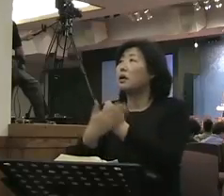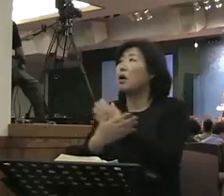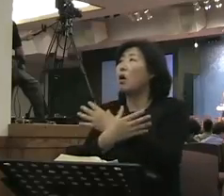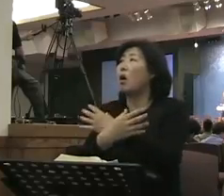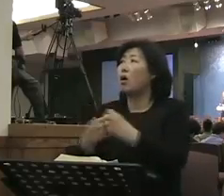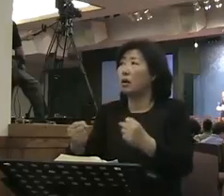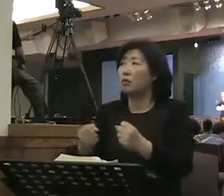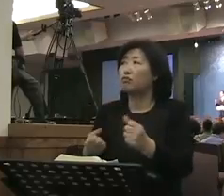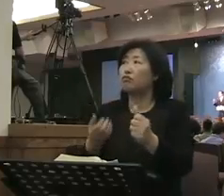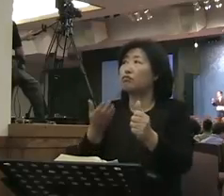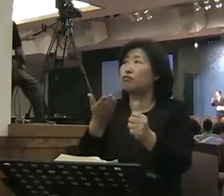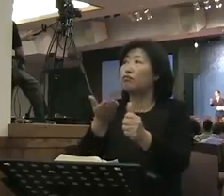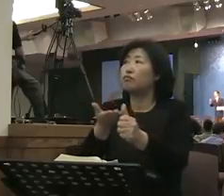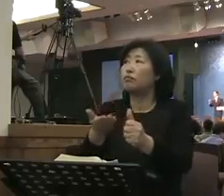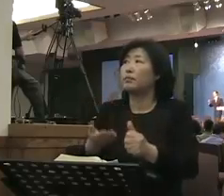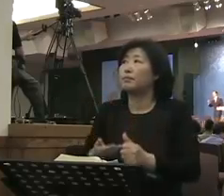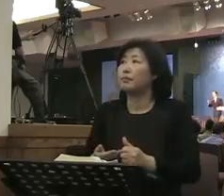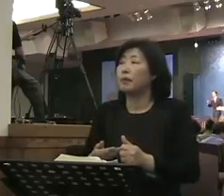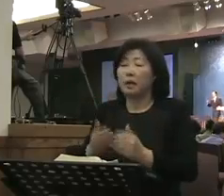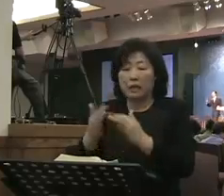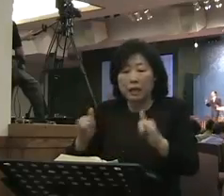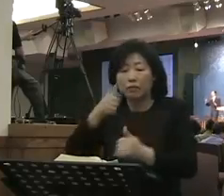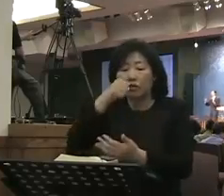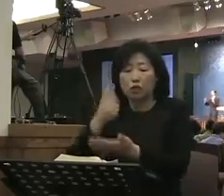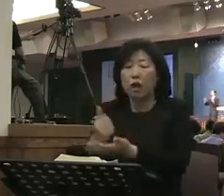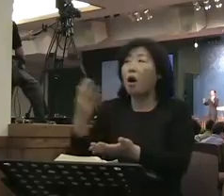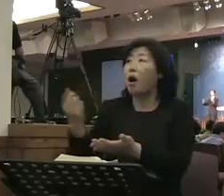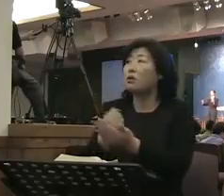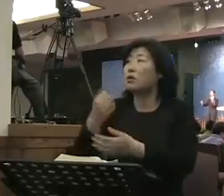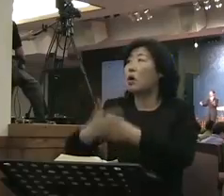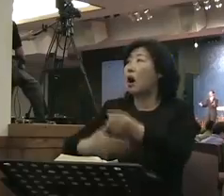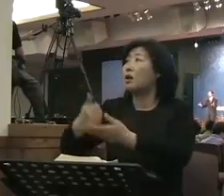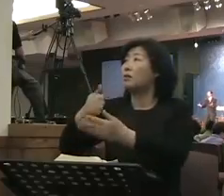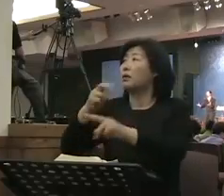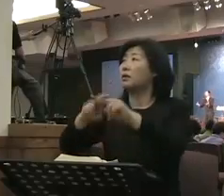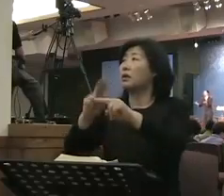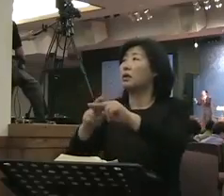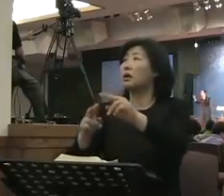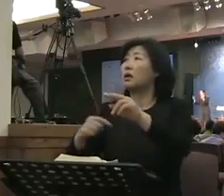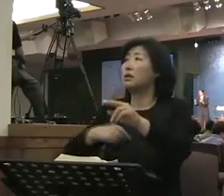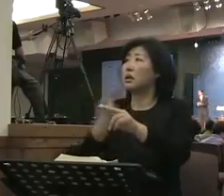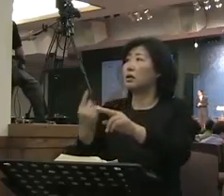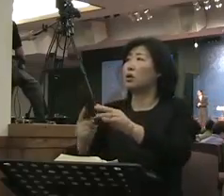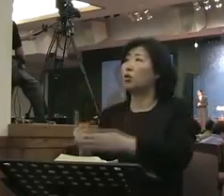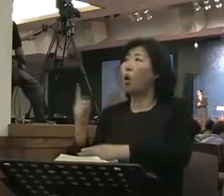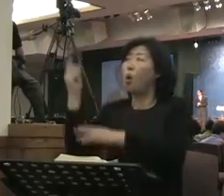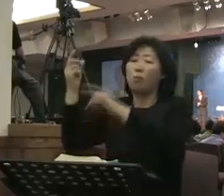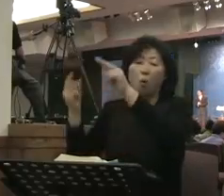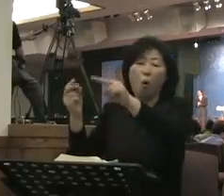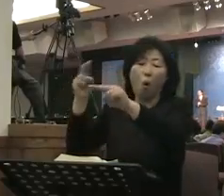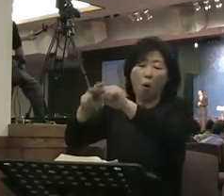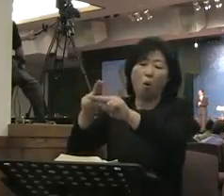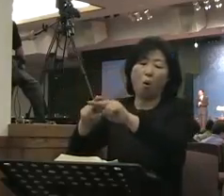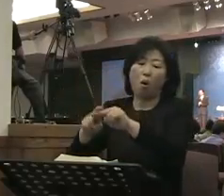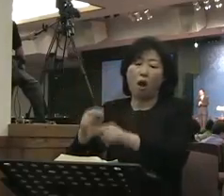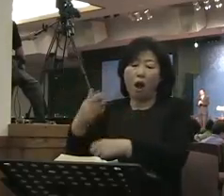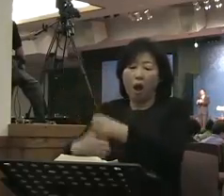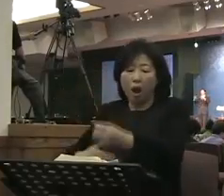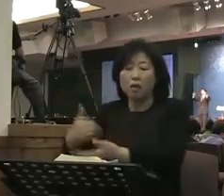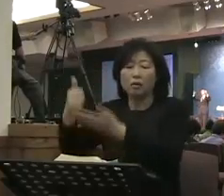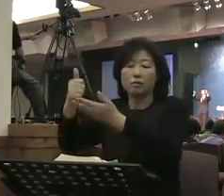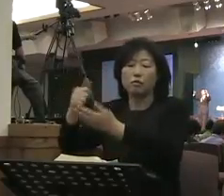언약. 사람들은 죄를 가지고 하나님 자리로 자신을 높이 올리려고 하지만